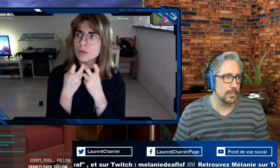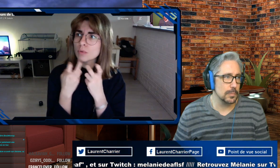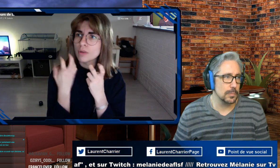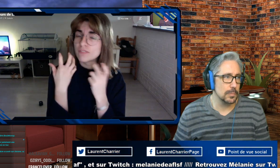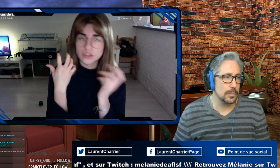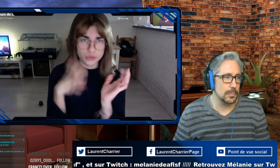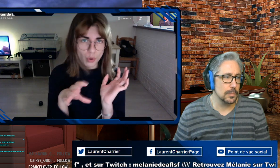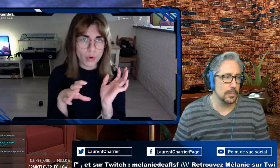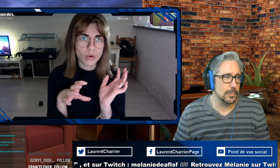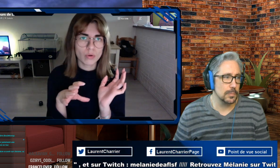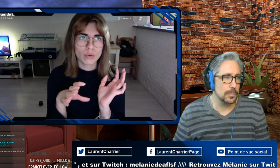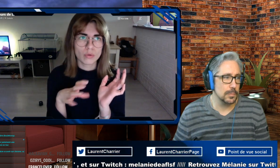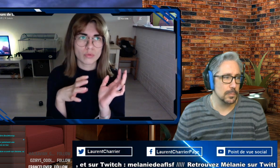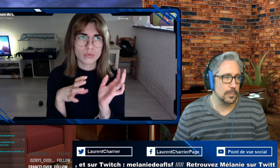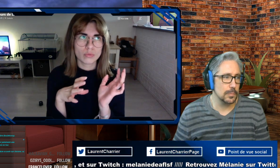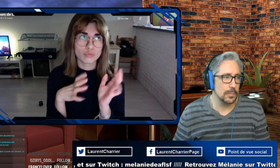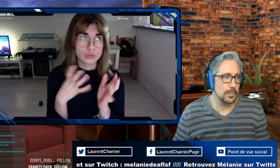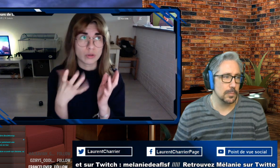par exemple, quand il fait chaud,